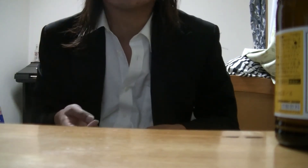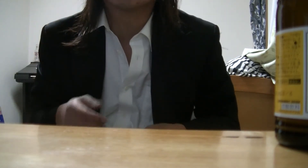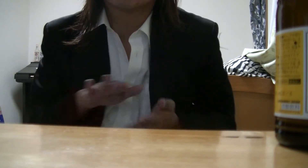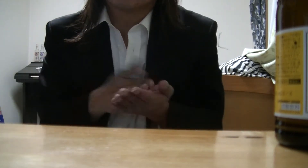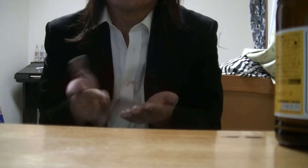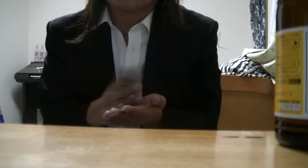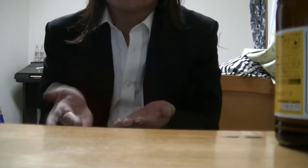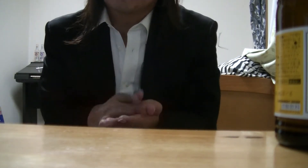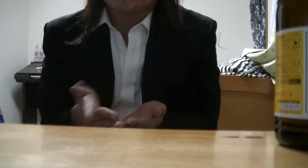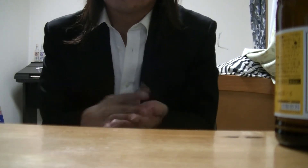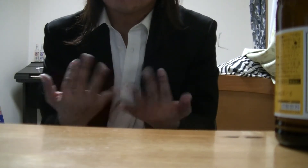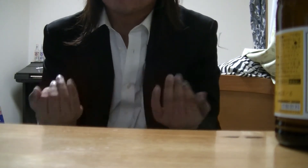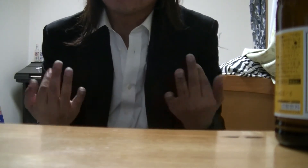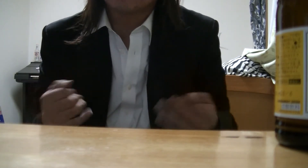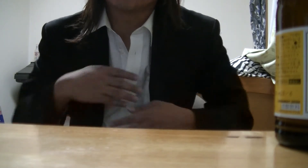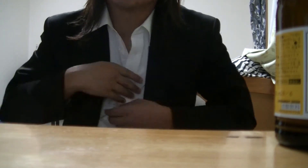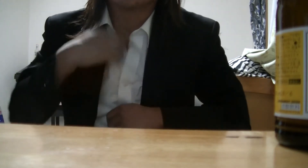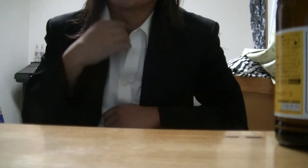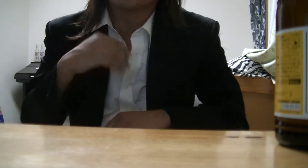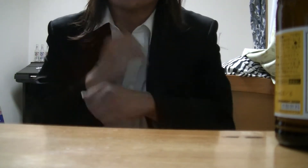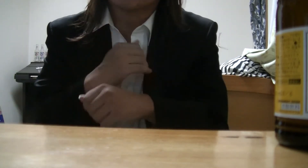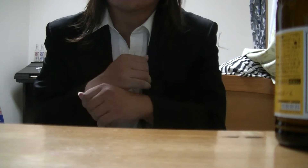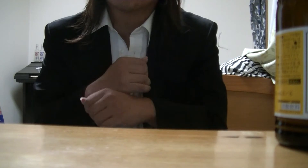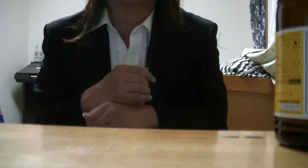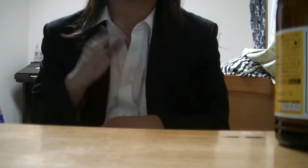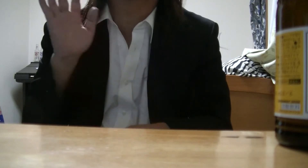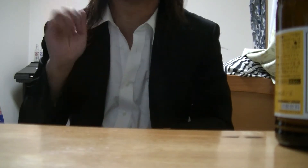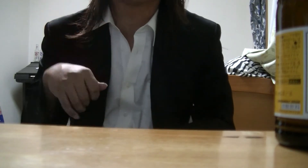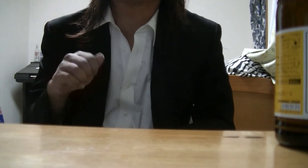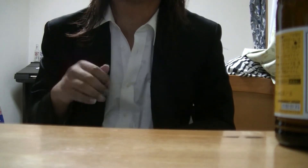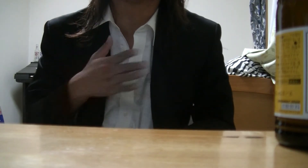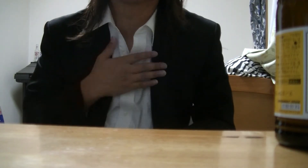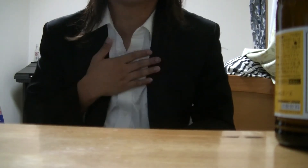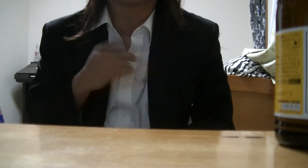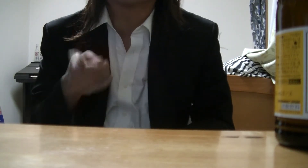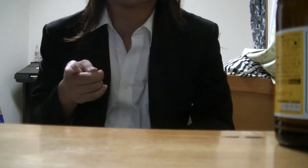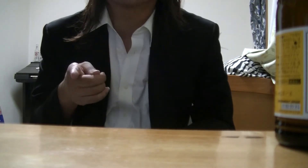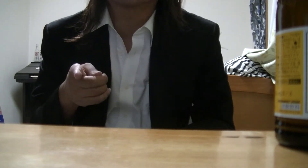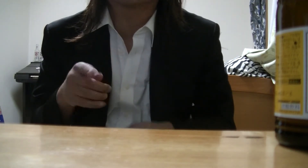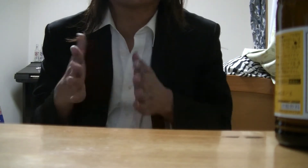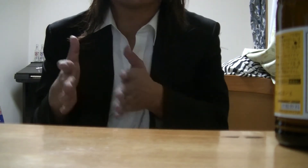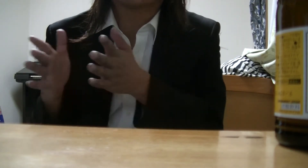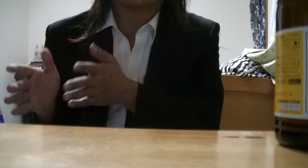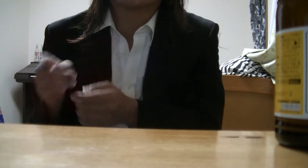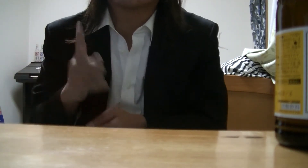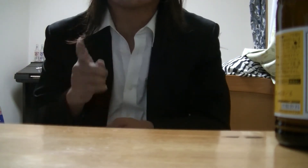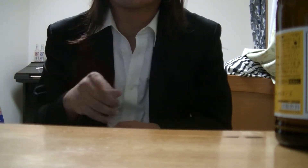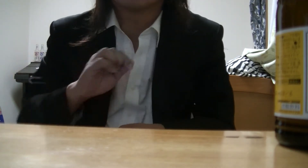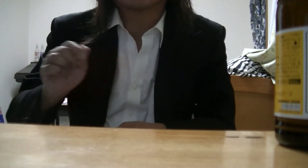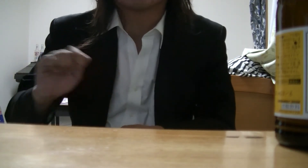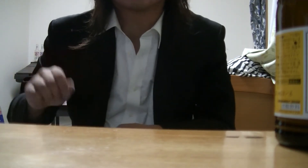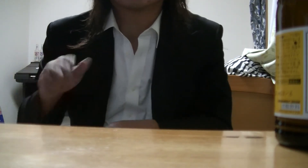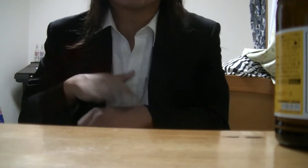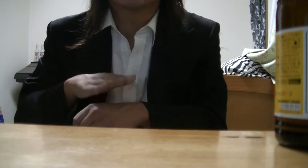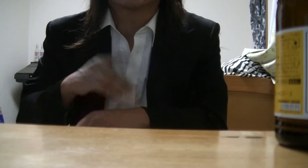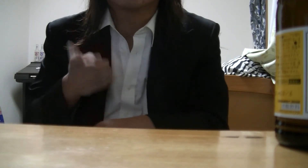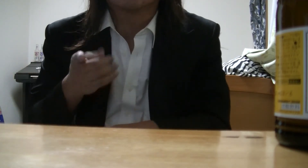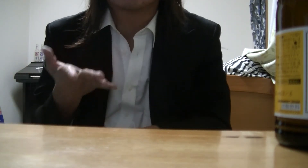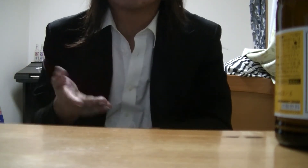る人は軸ができるんです。ああなるほど、この出版社というのはこっち寄りだからこういう書き方をするんだな、他の新聞も